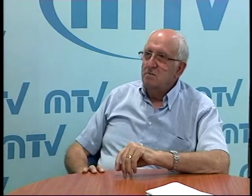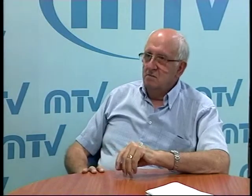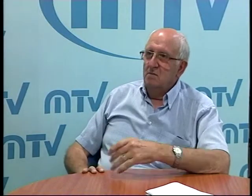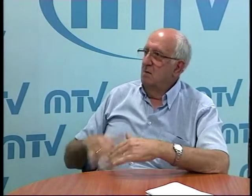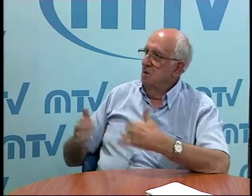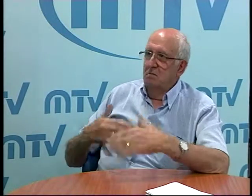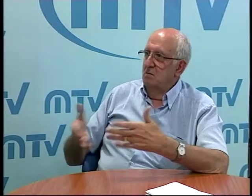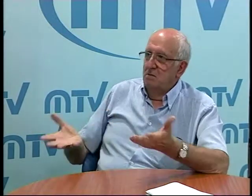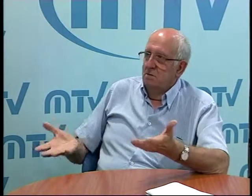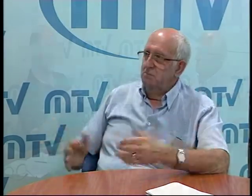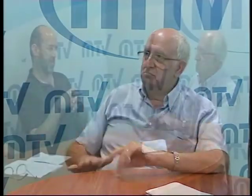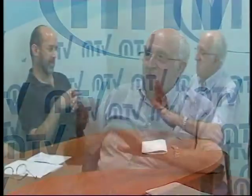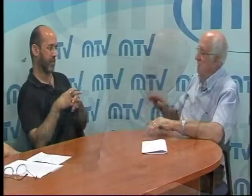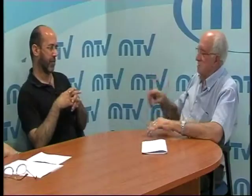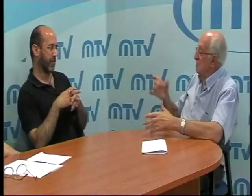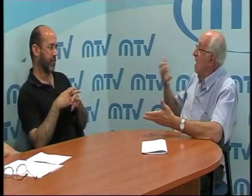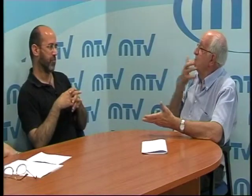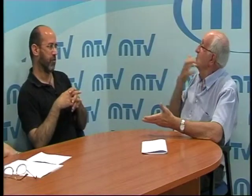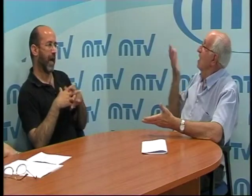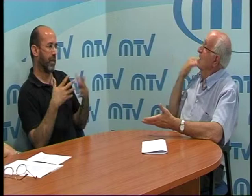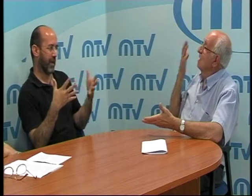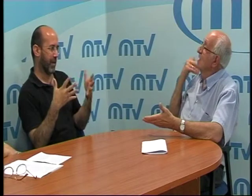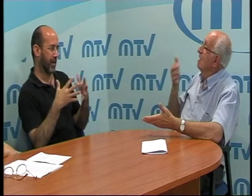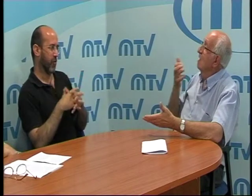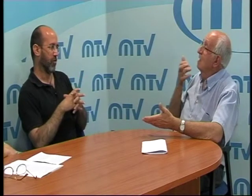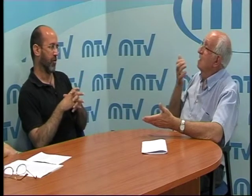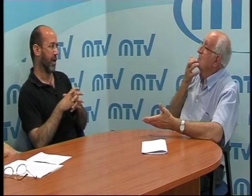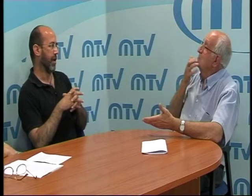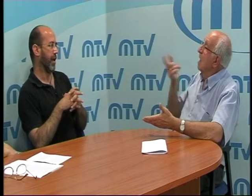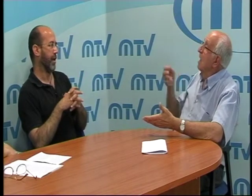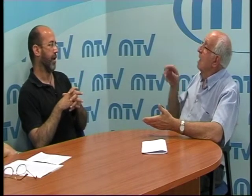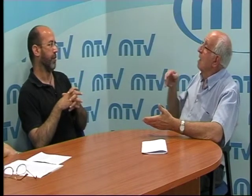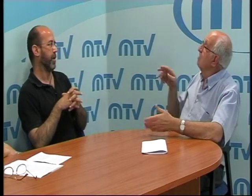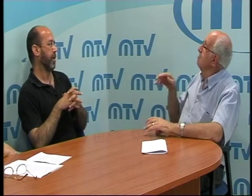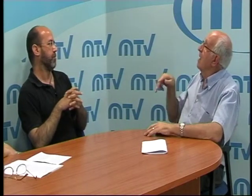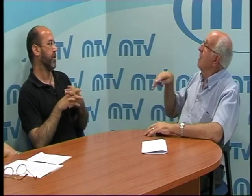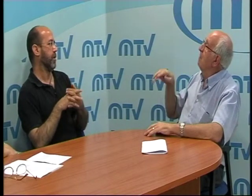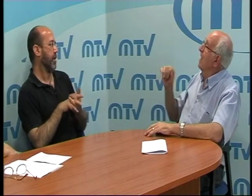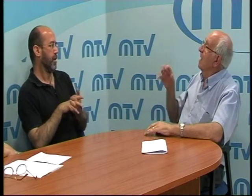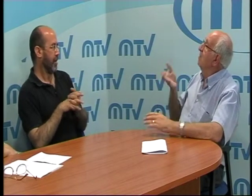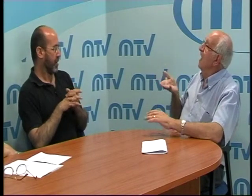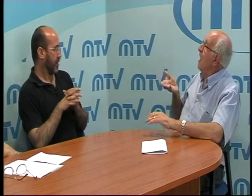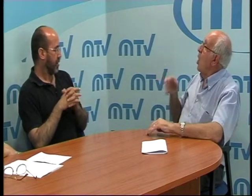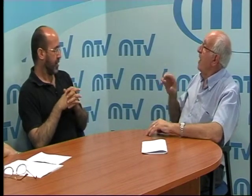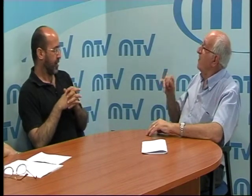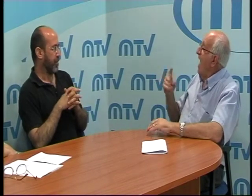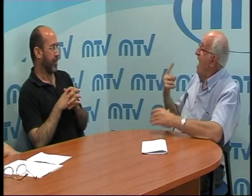día a día a día. Es decir, sí, que nunca para de evolucionar. Por ejemplo,